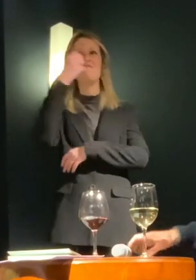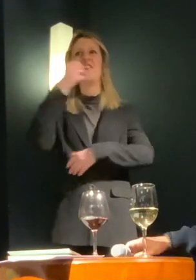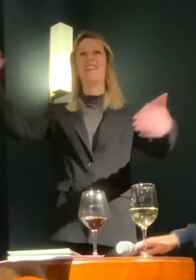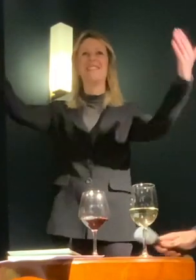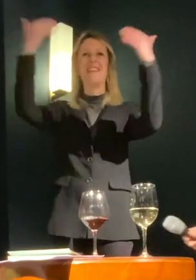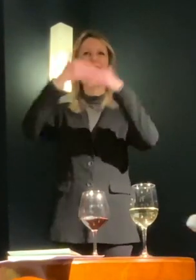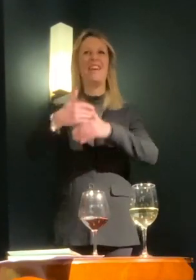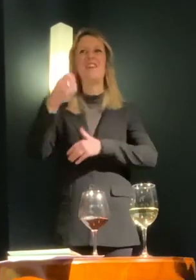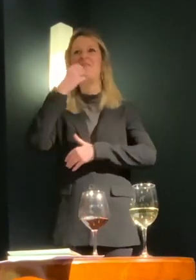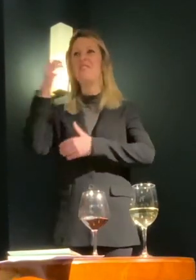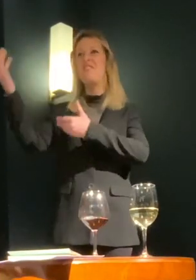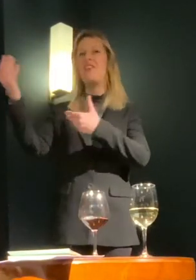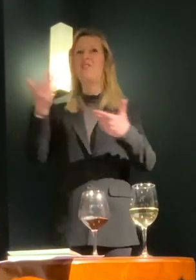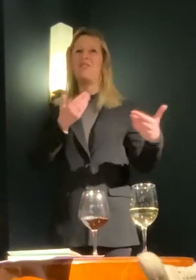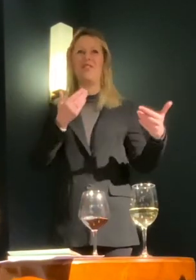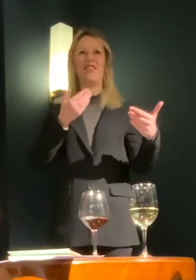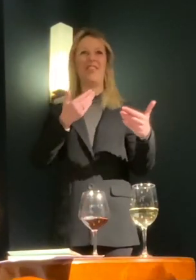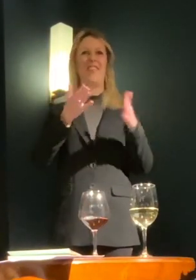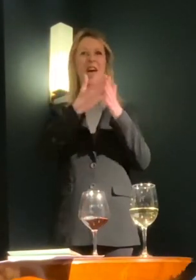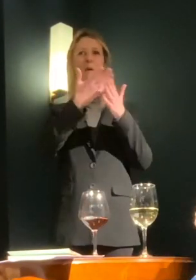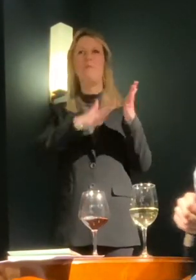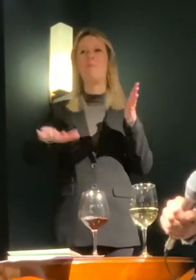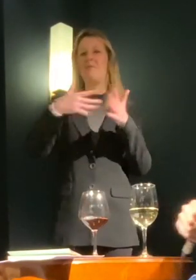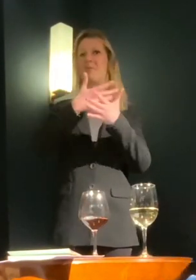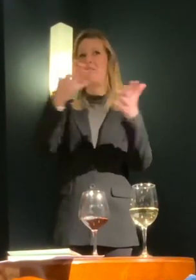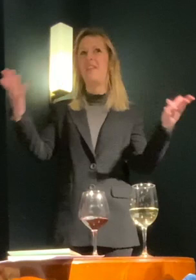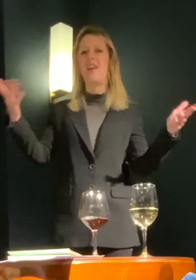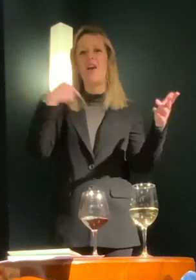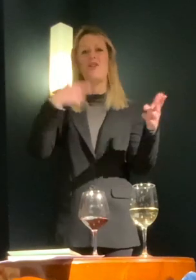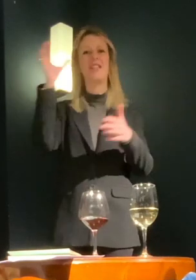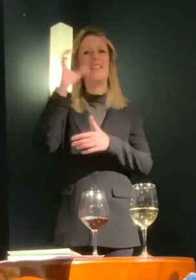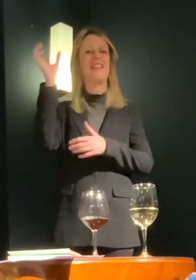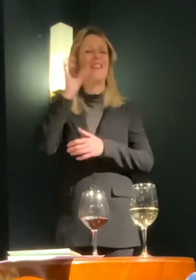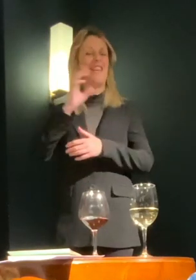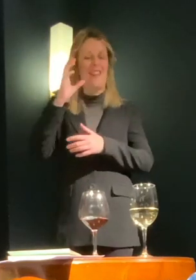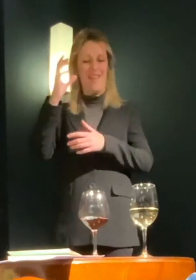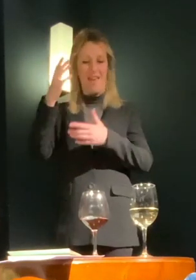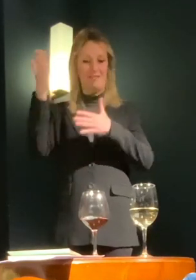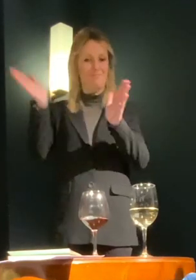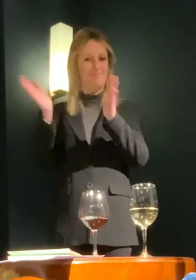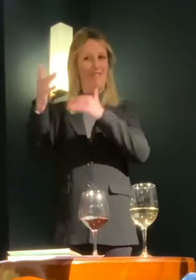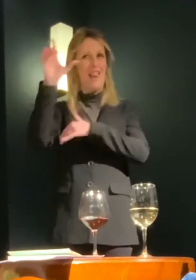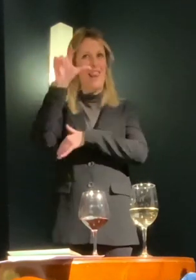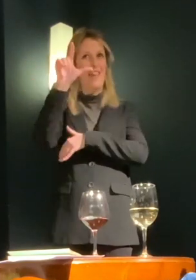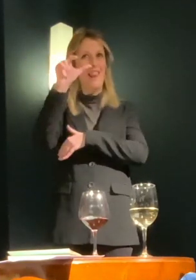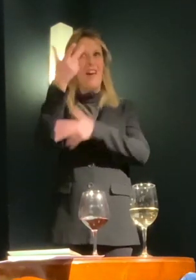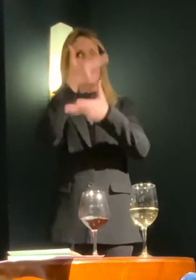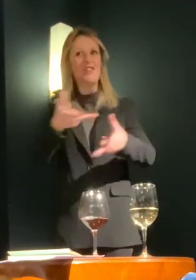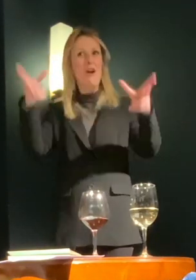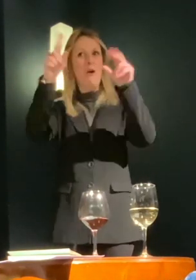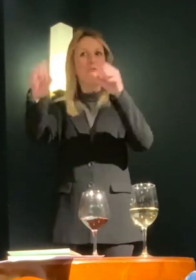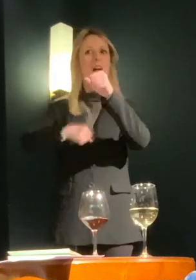Buonasera, benvenuti da ApriQ. Io sono Cristina Di Cagno della Scatola Lilla. Ricominciamo l'anno